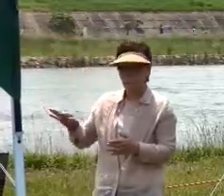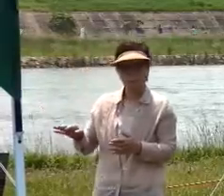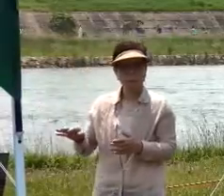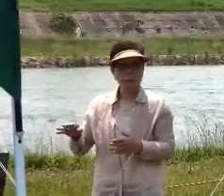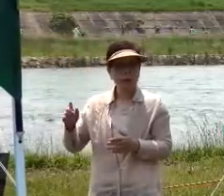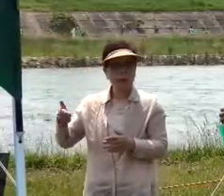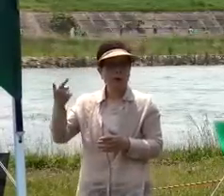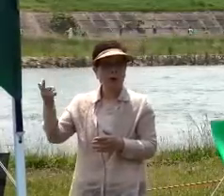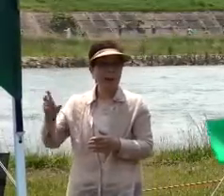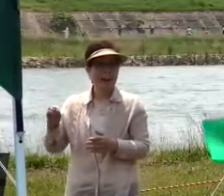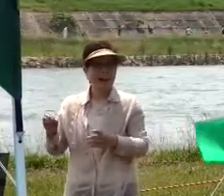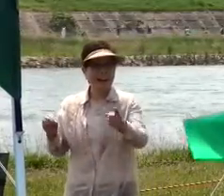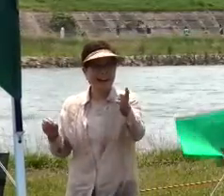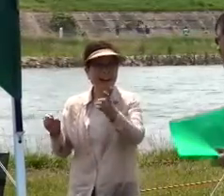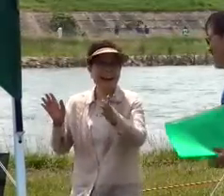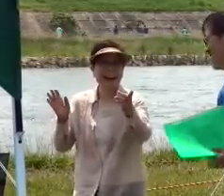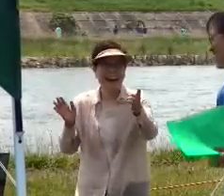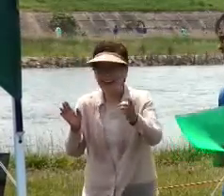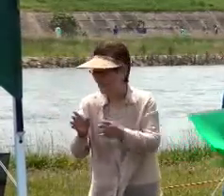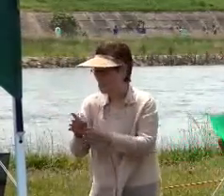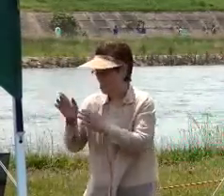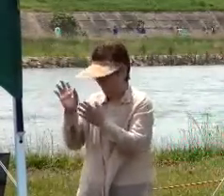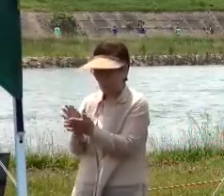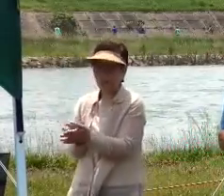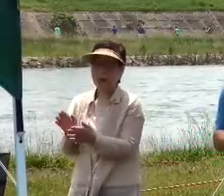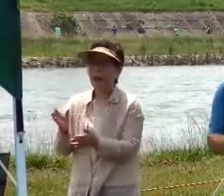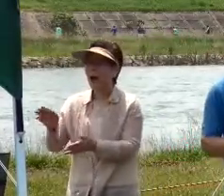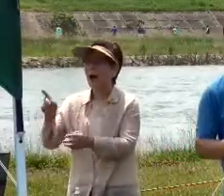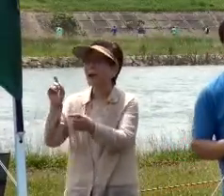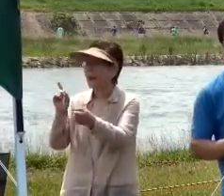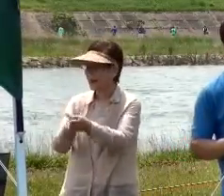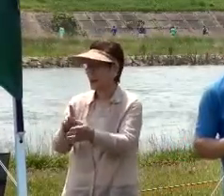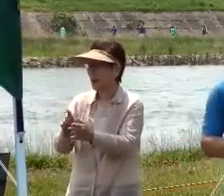600億円当たったら1枚ぐらい僕にくれるかもしれない。